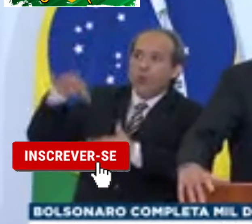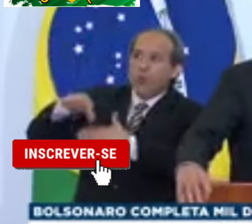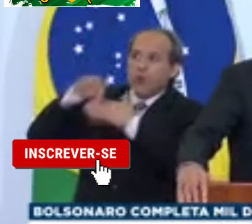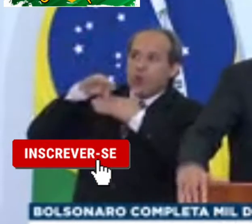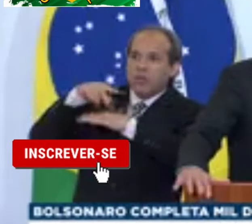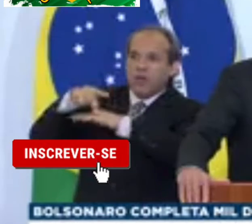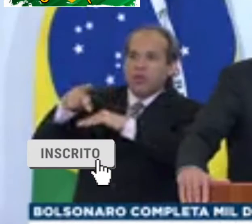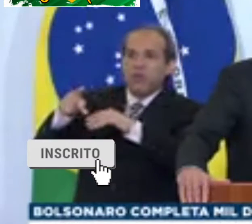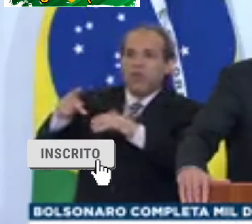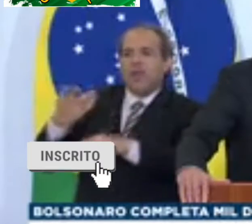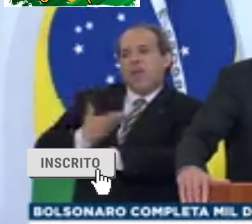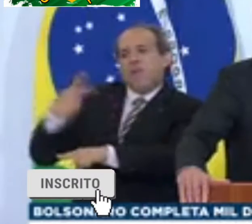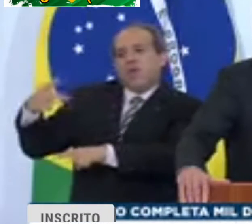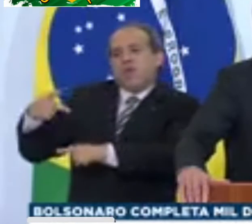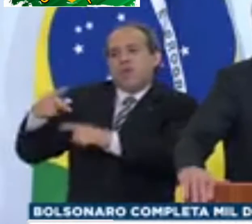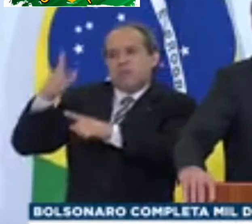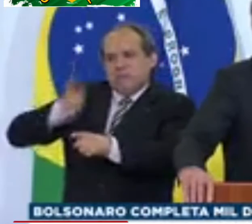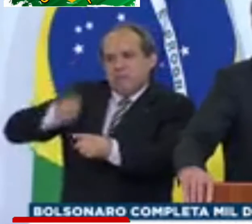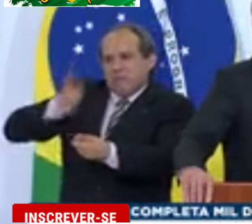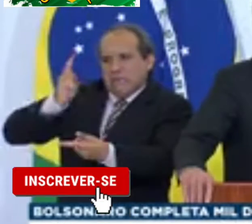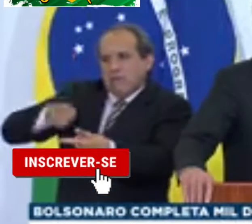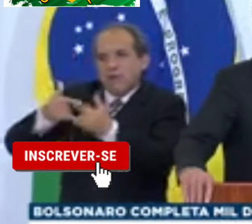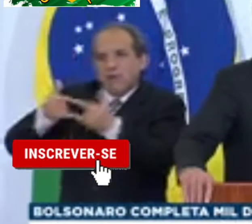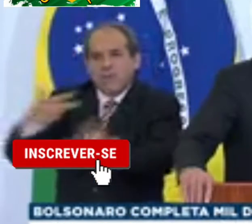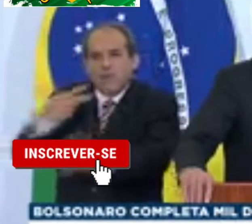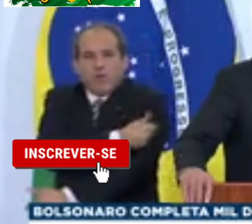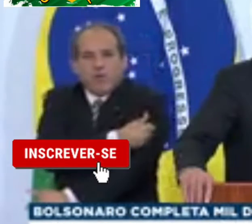mais importante que a liberdade para todos nós.